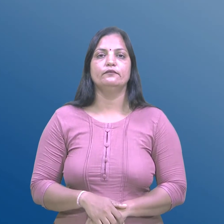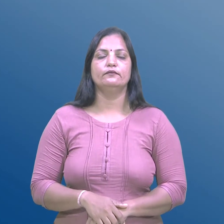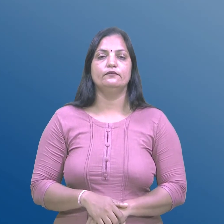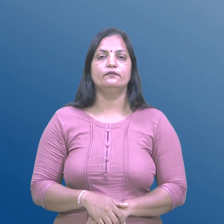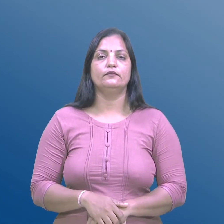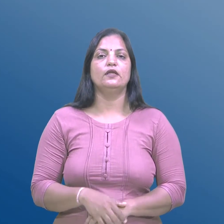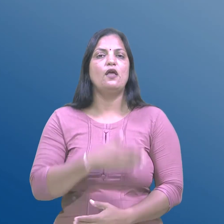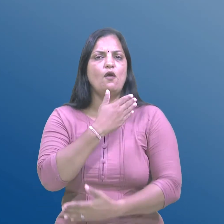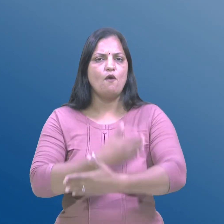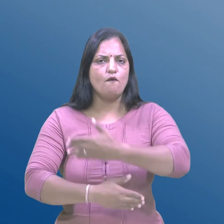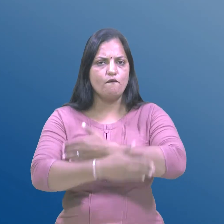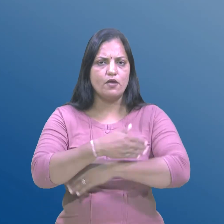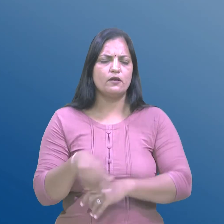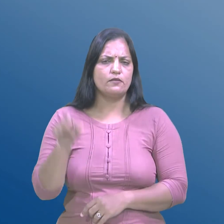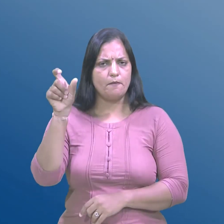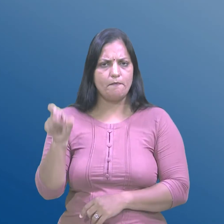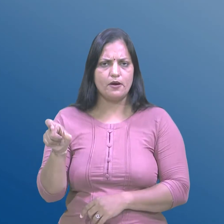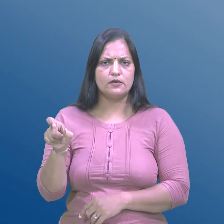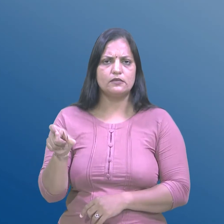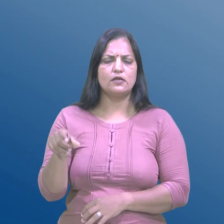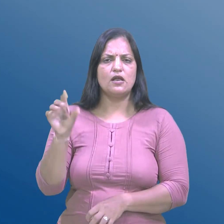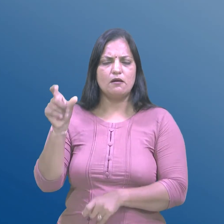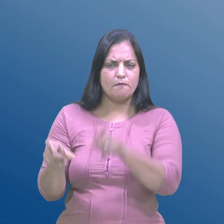વિકલાંગતા ધરાવતી વ્યક્તિઓ સાથે થતા